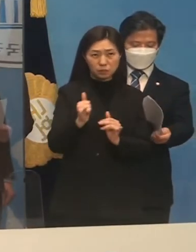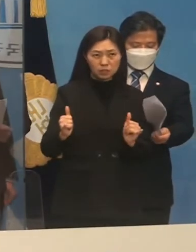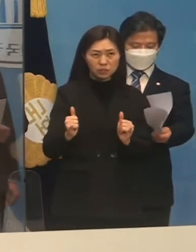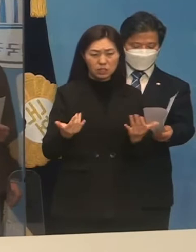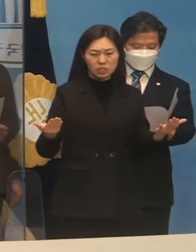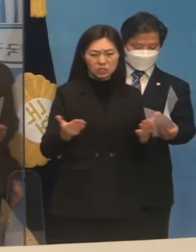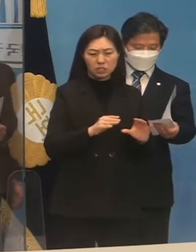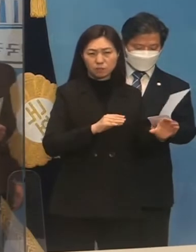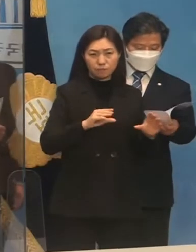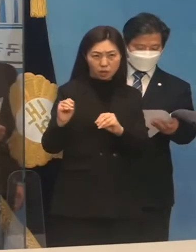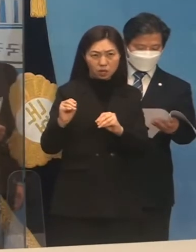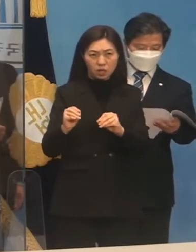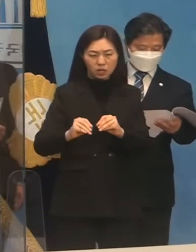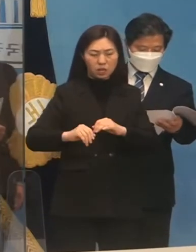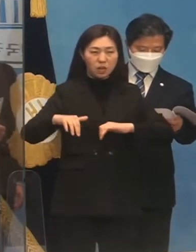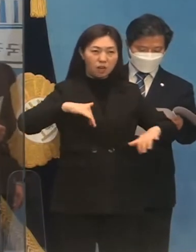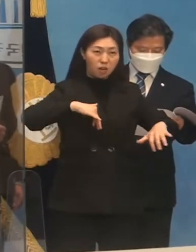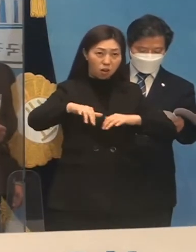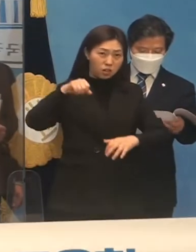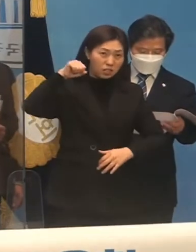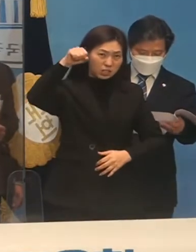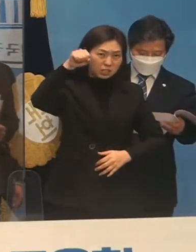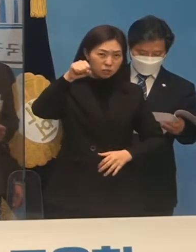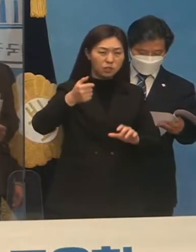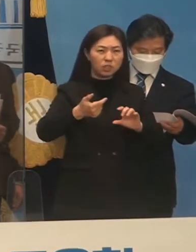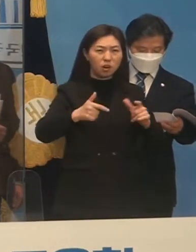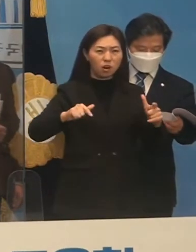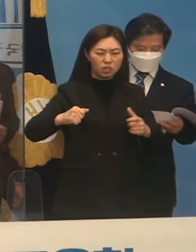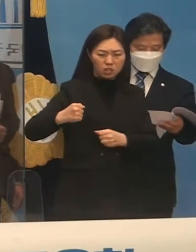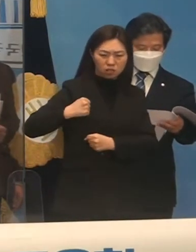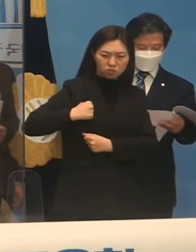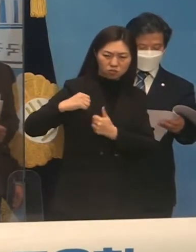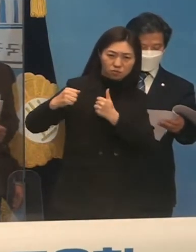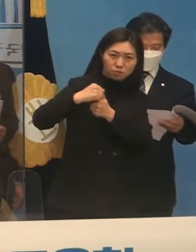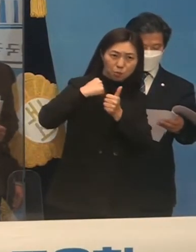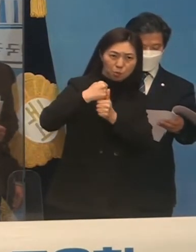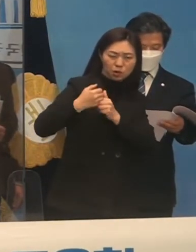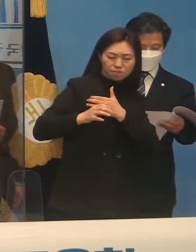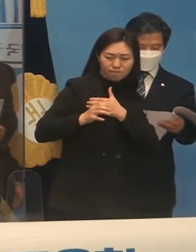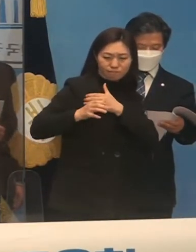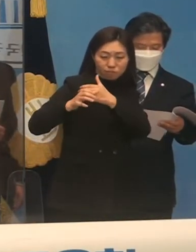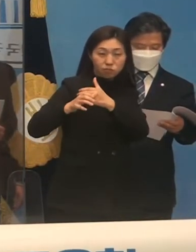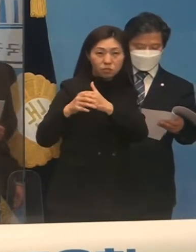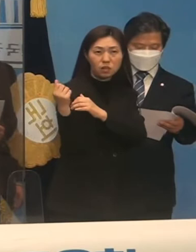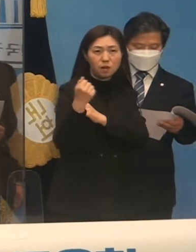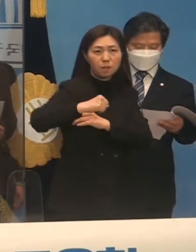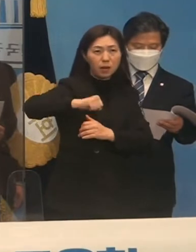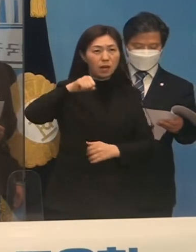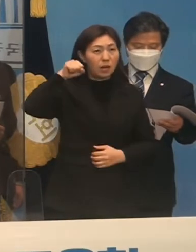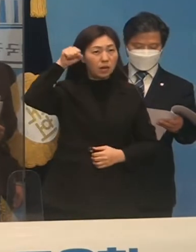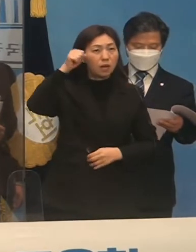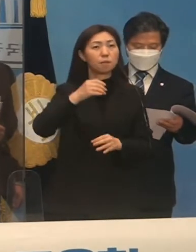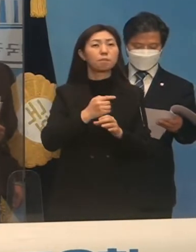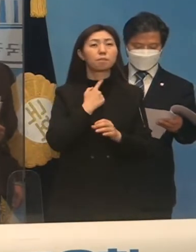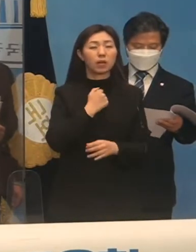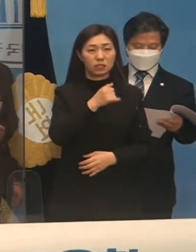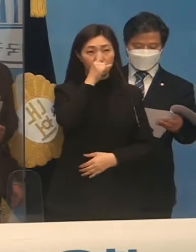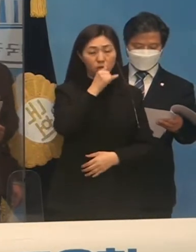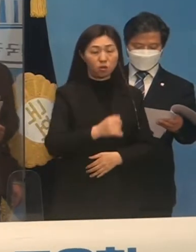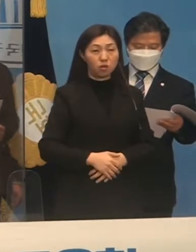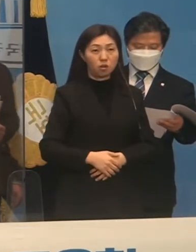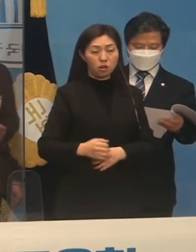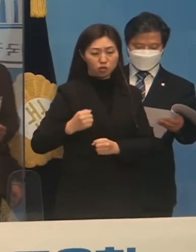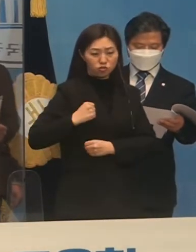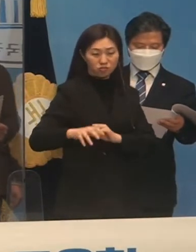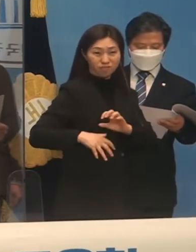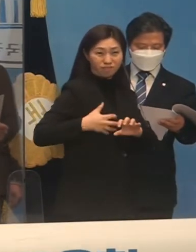파업, 길거리 시위, 무력에 대한 저항 등으로 맞서 싸웠습니다. 이에 쿠데타 세력은